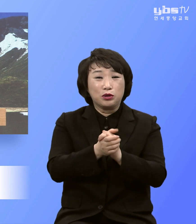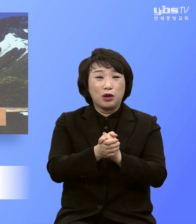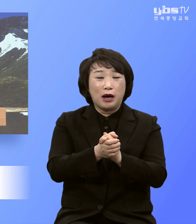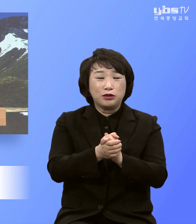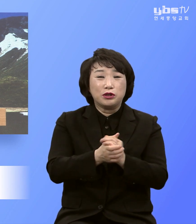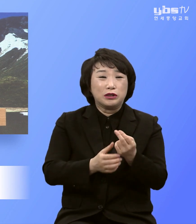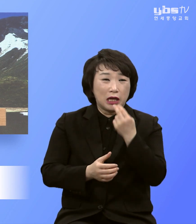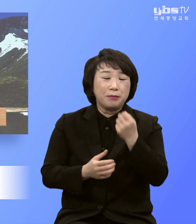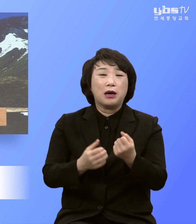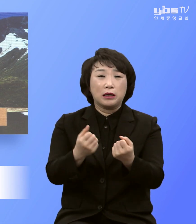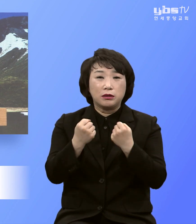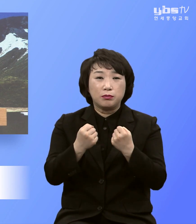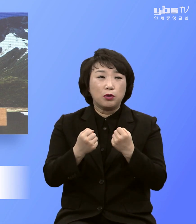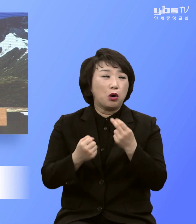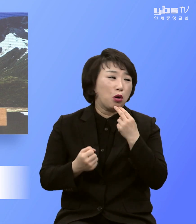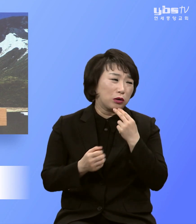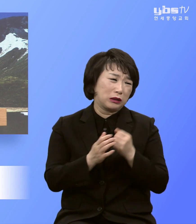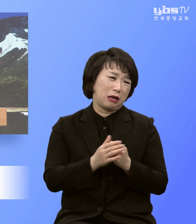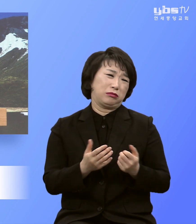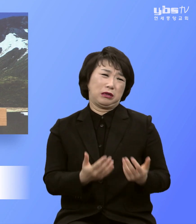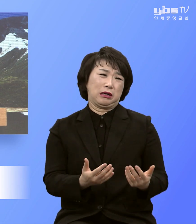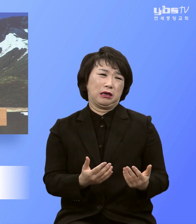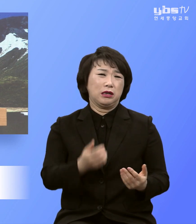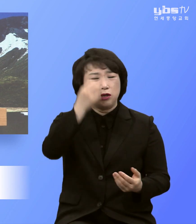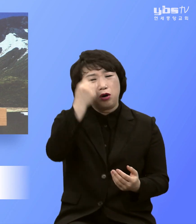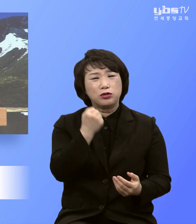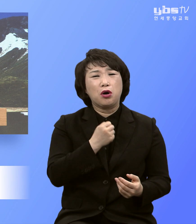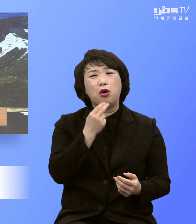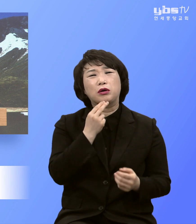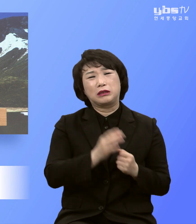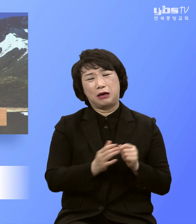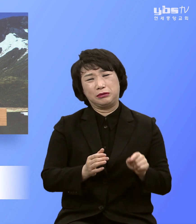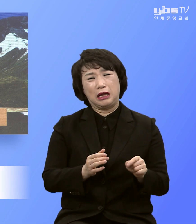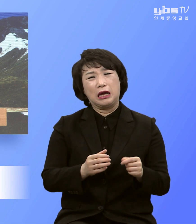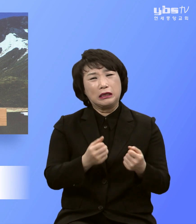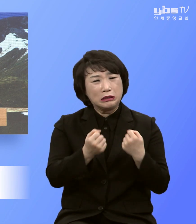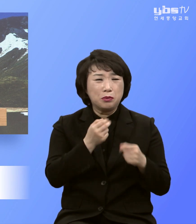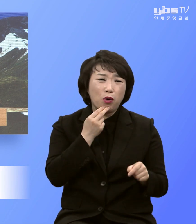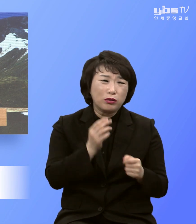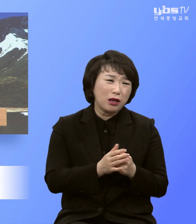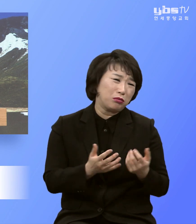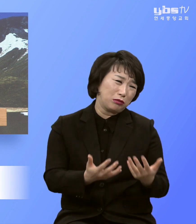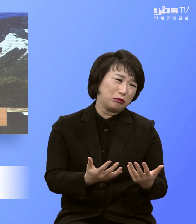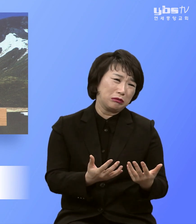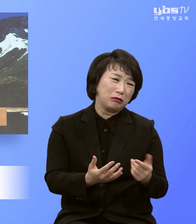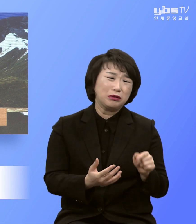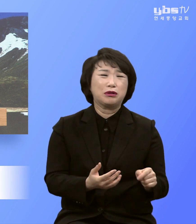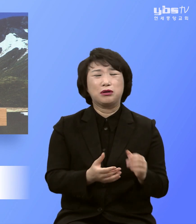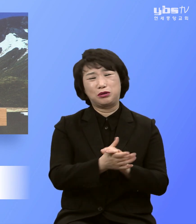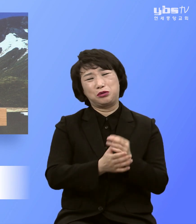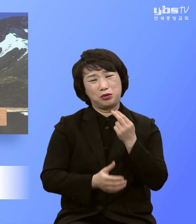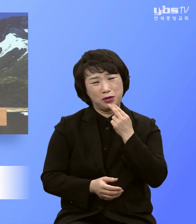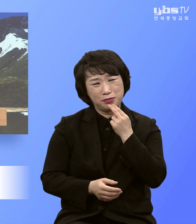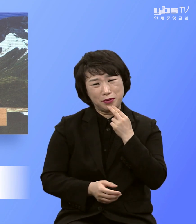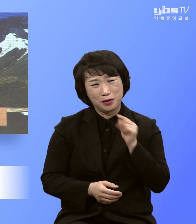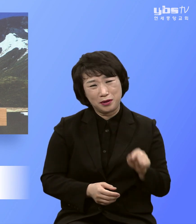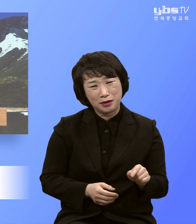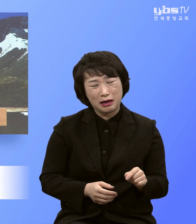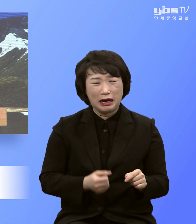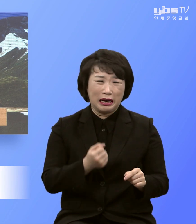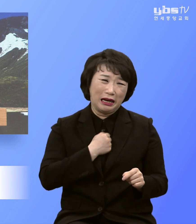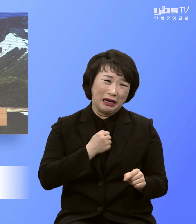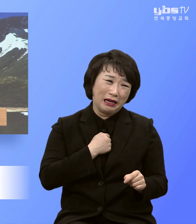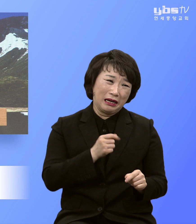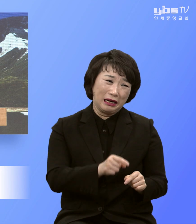있는 생명의 기력이 없기 때문에, 영력이 없기 때문에, 힘이 없기 때문에 그렇다 그 말입니다.